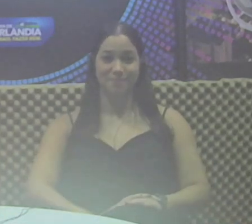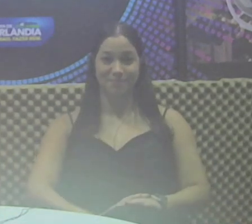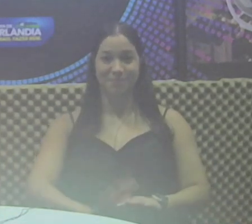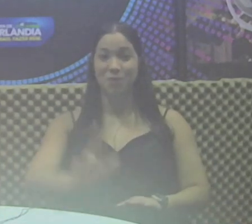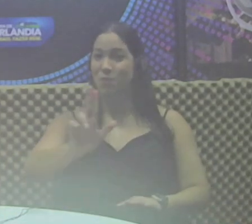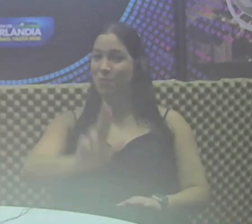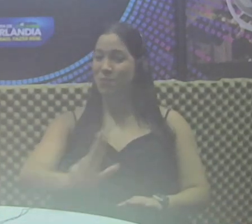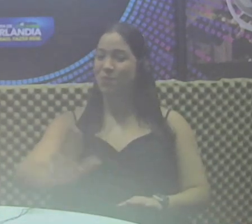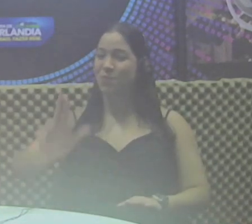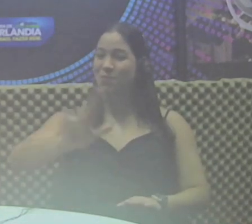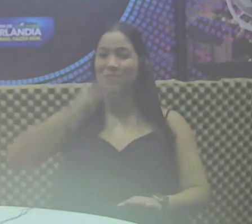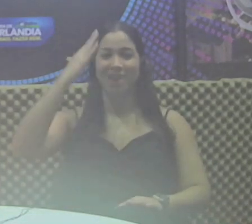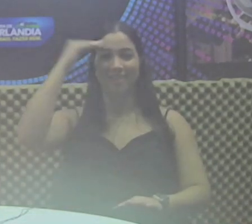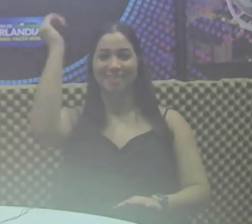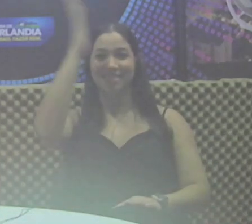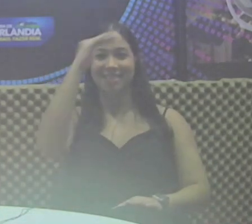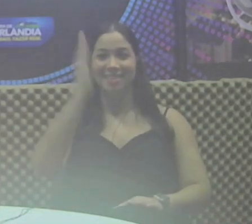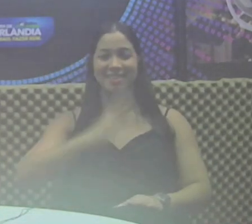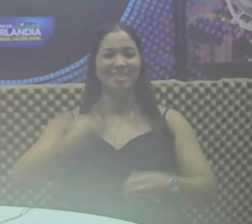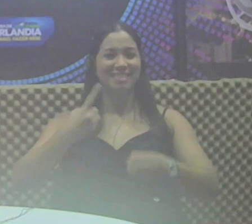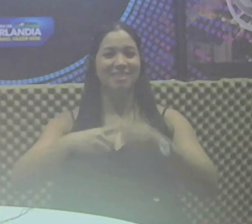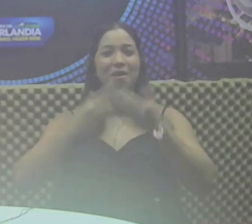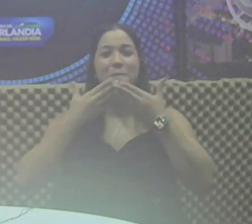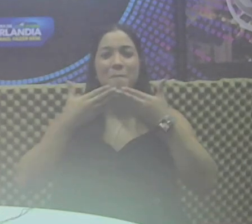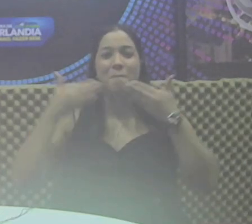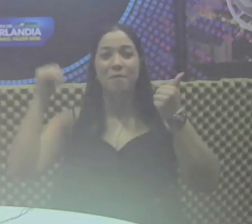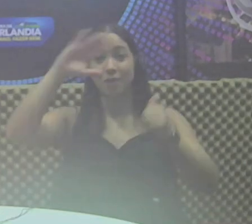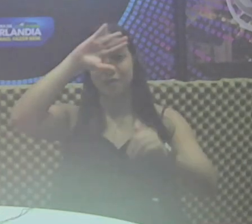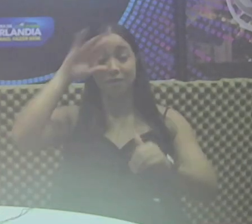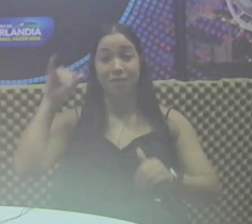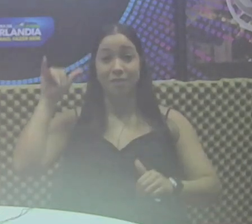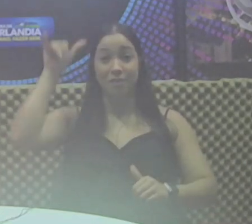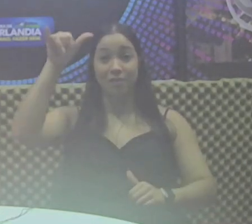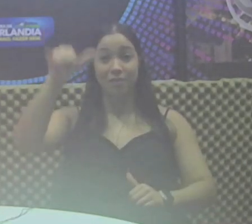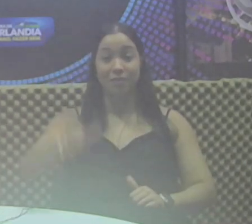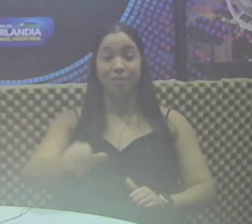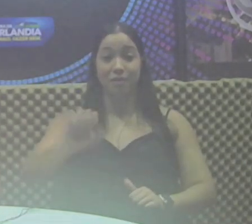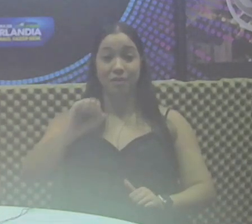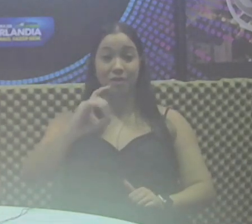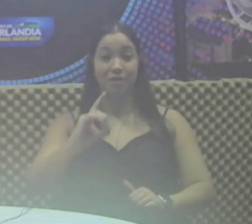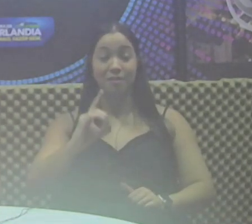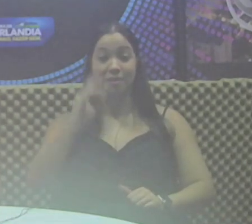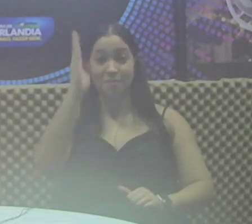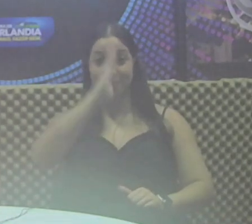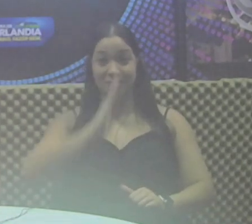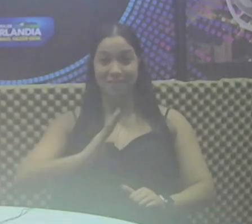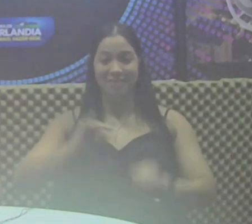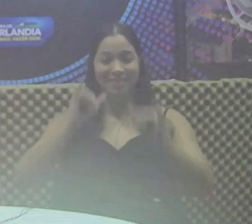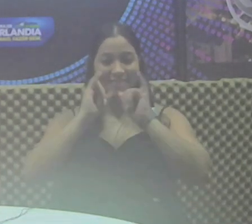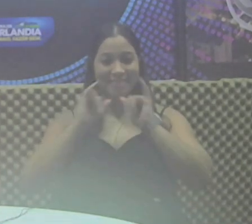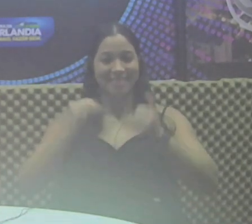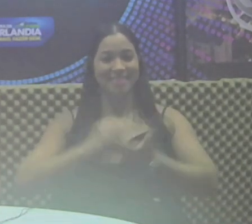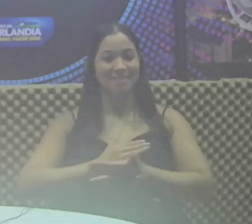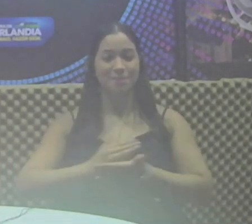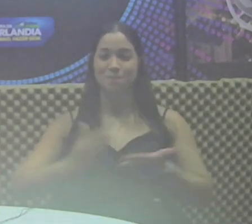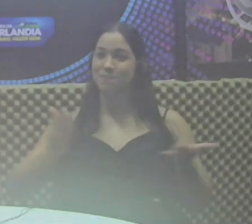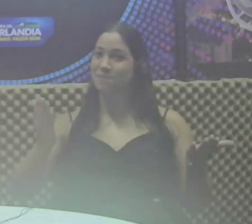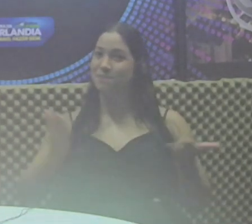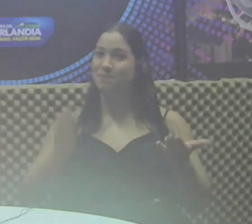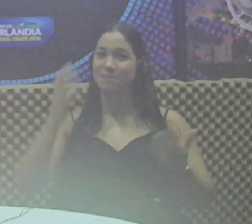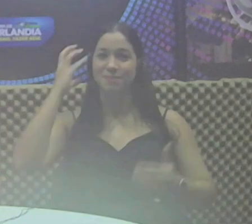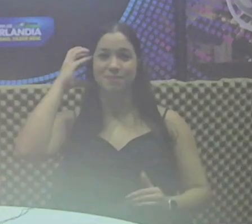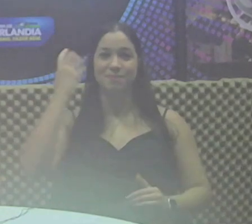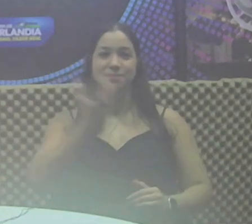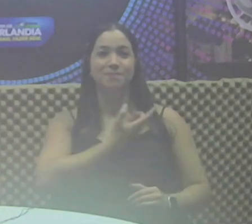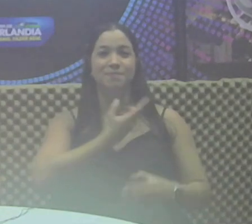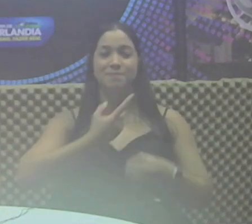Uberlândia é destaque nacional como cidade com o melhor aeroporto regional do Sudeste brasileiro. Essas e outras notícias a partir de agora na